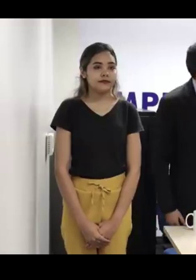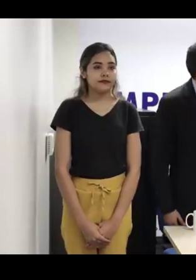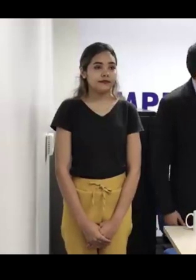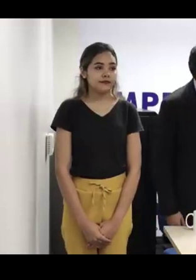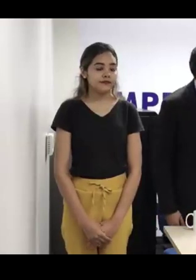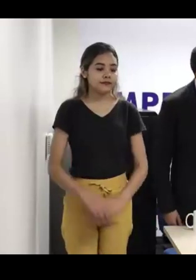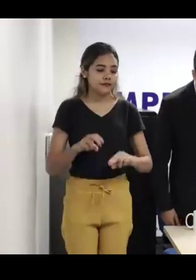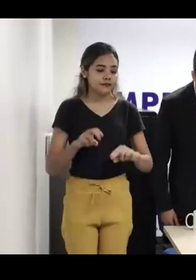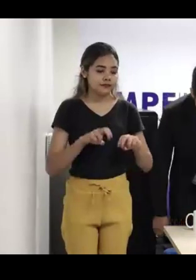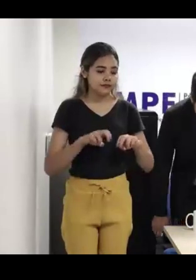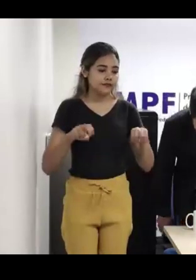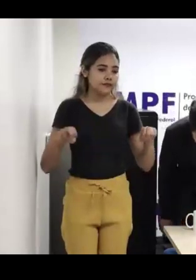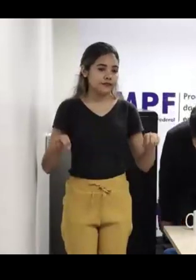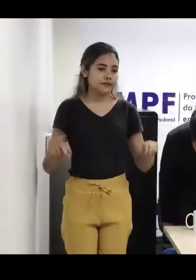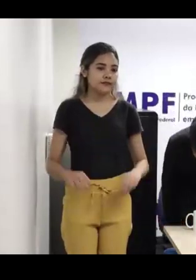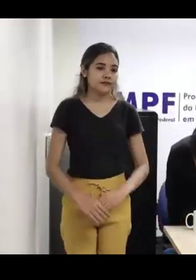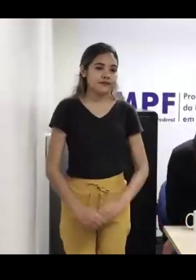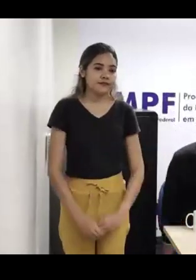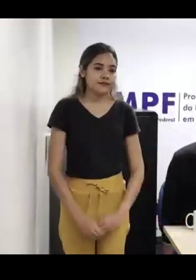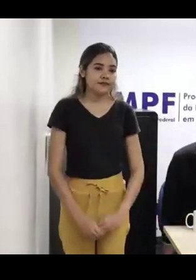Pode se sentar por favor